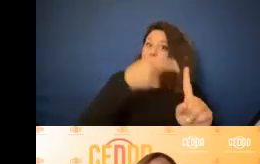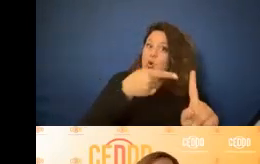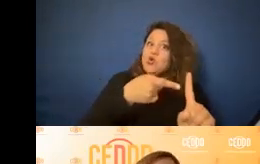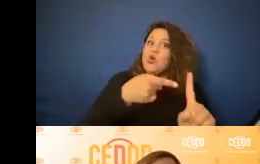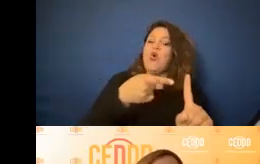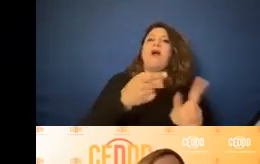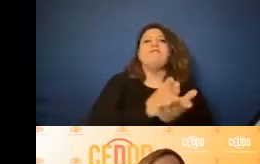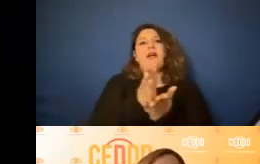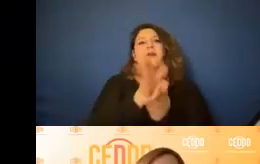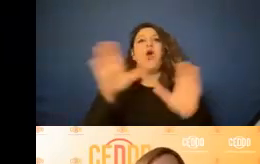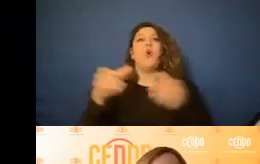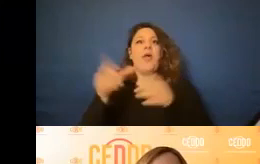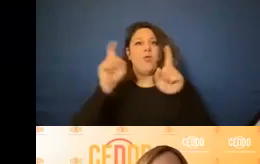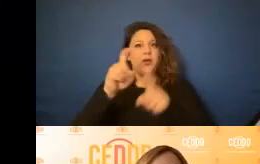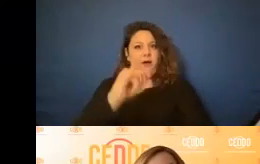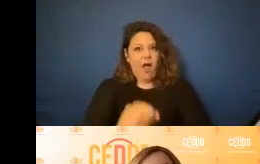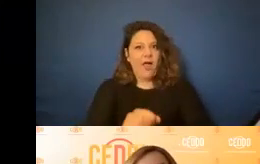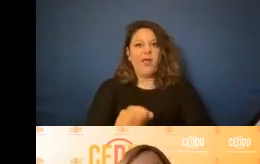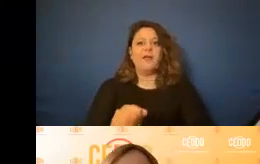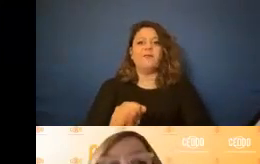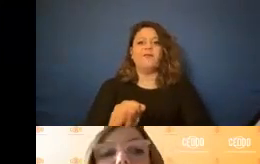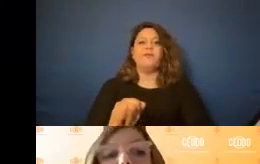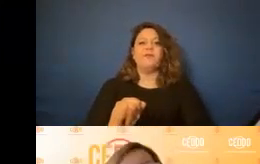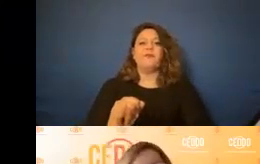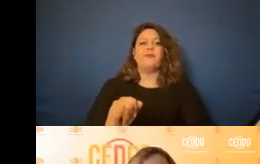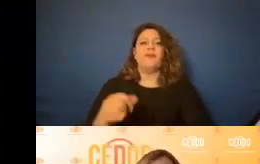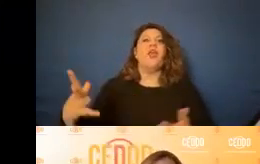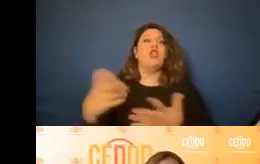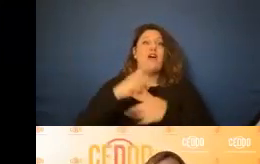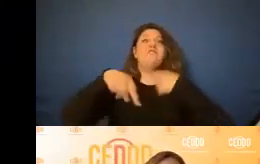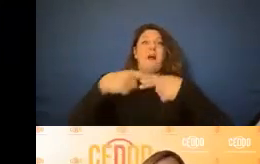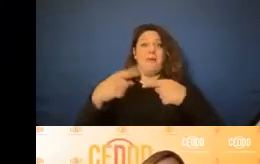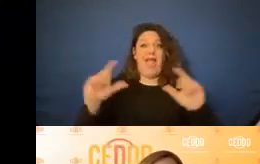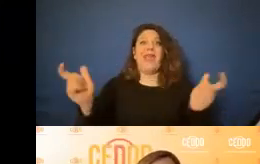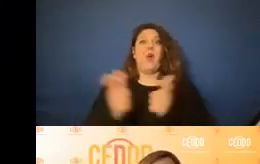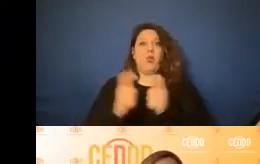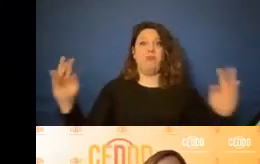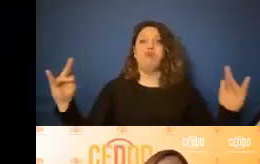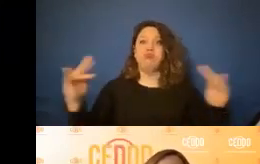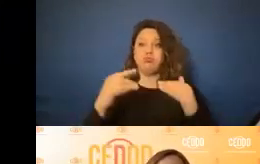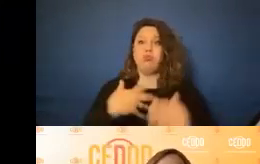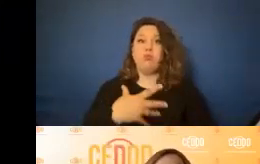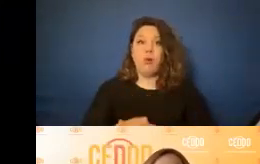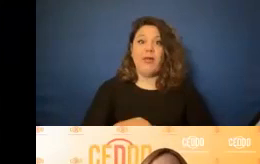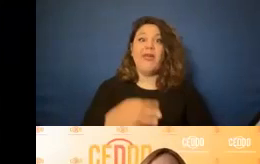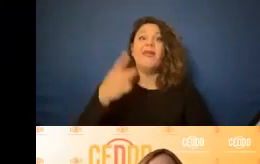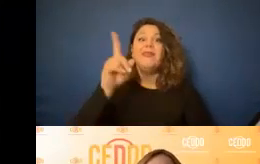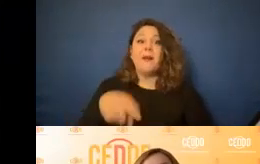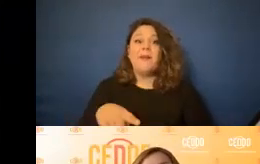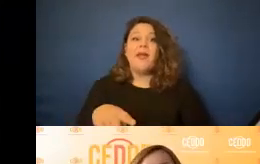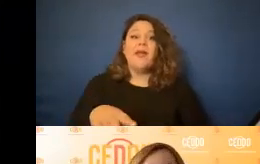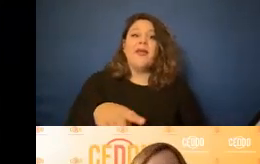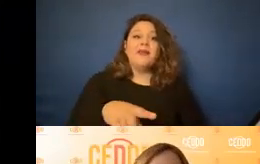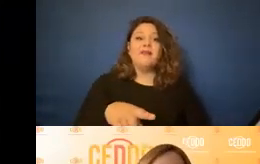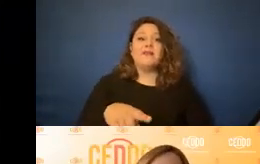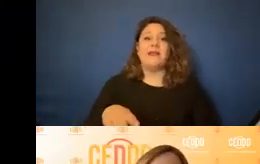educativa, tenemos y podemos reunir a todas las variables familiares y los factores personales. Es el único entorno donde tenemos la